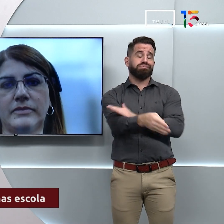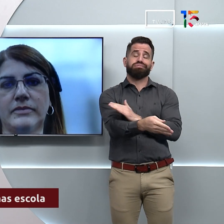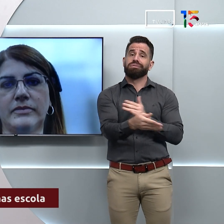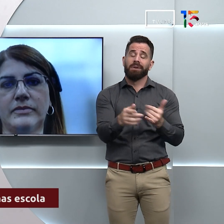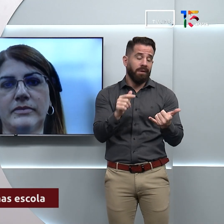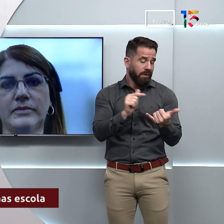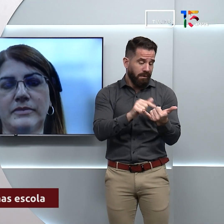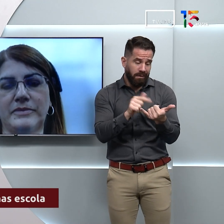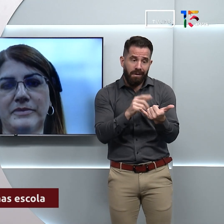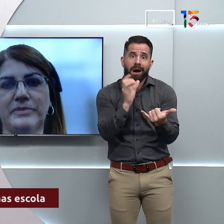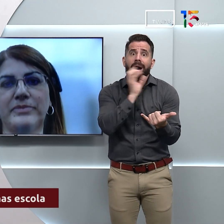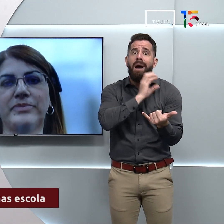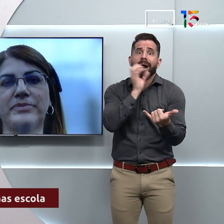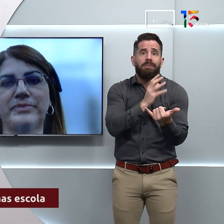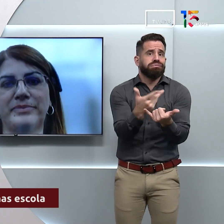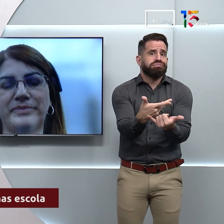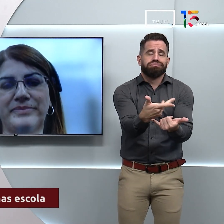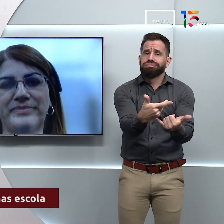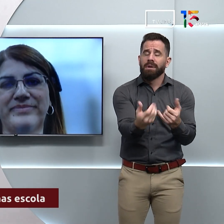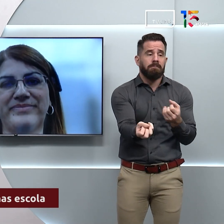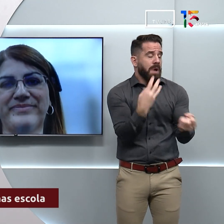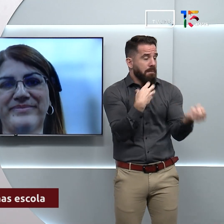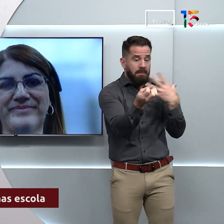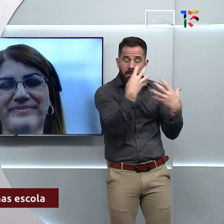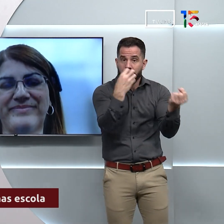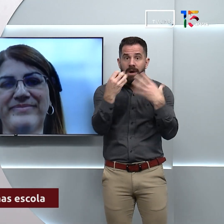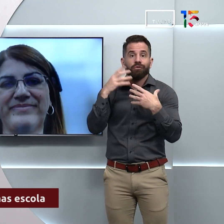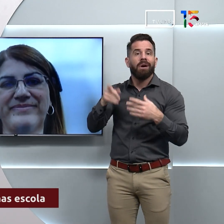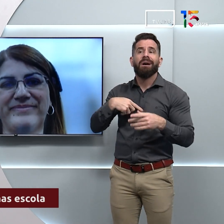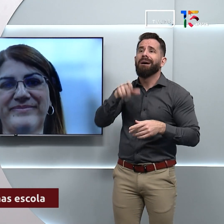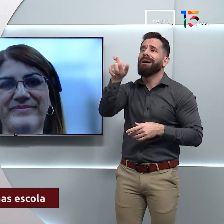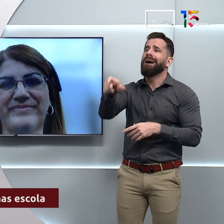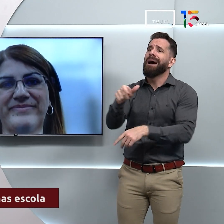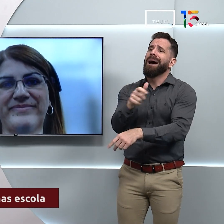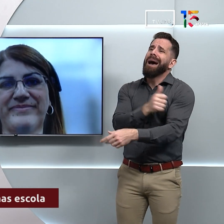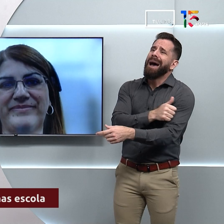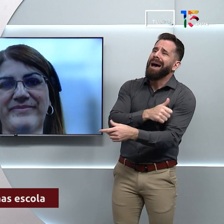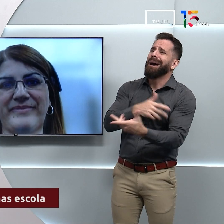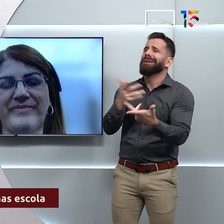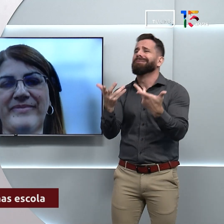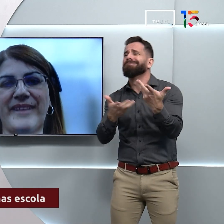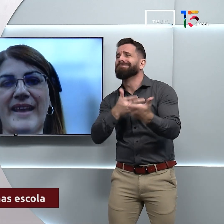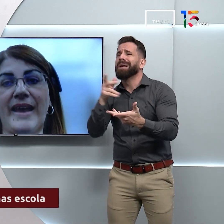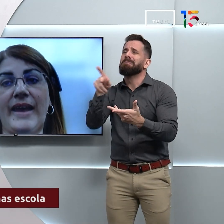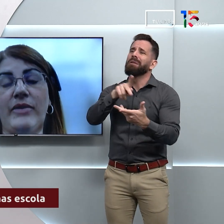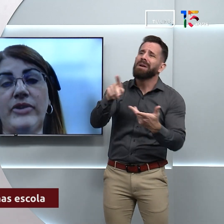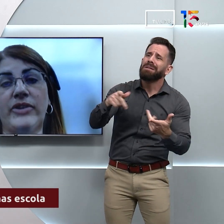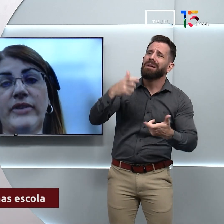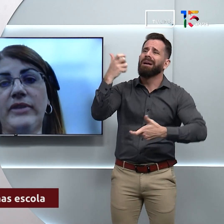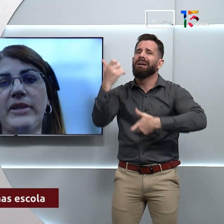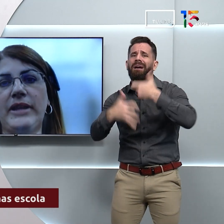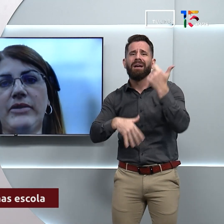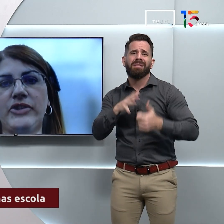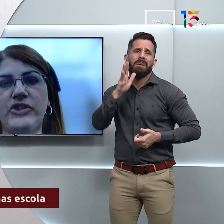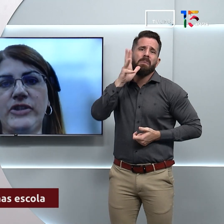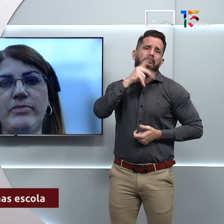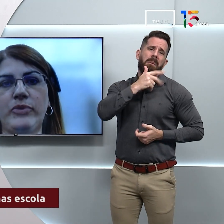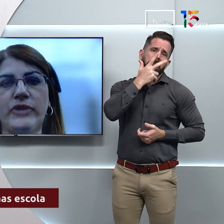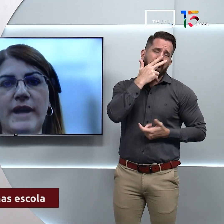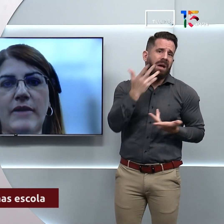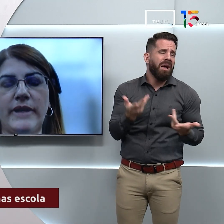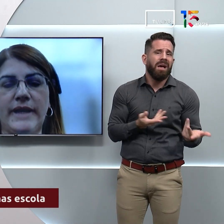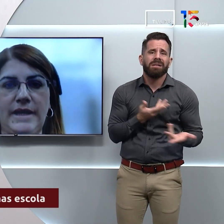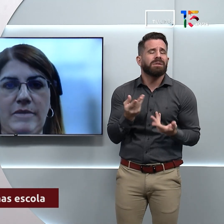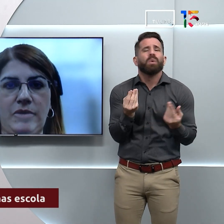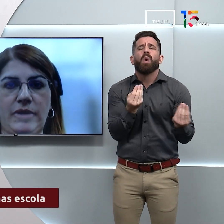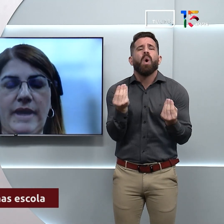tanto por uma aula que não tem como, não consegue usar esses recursos a todo momento, né? Eu acho que é fundamental a gente